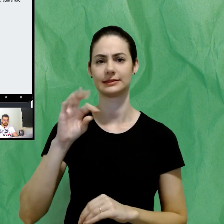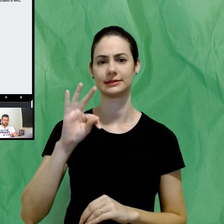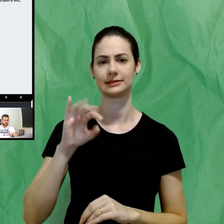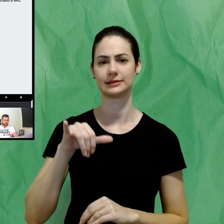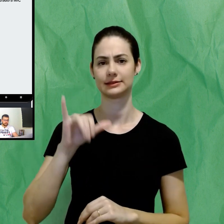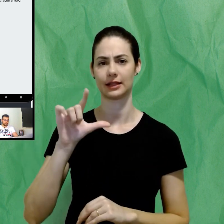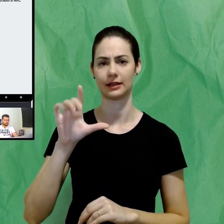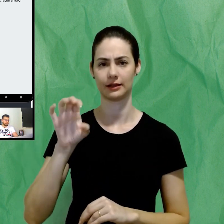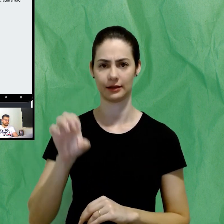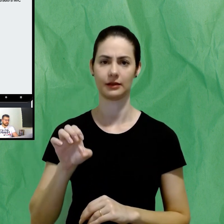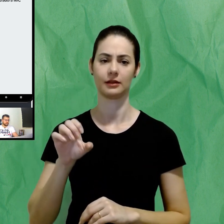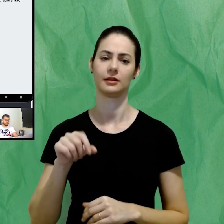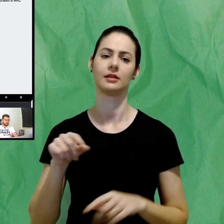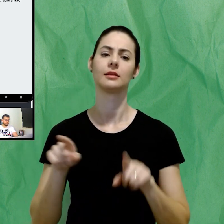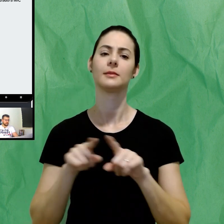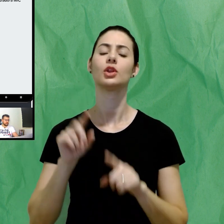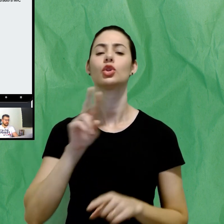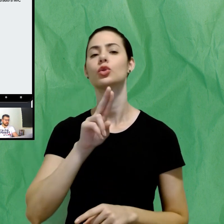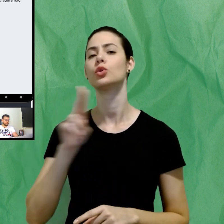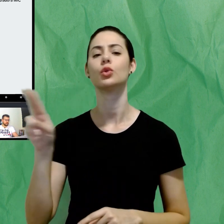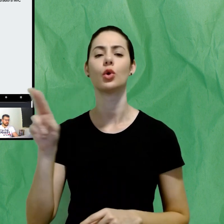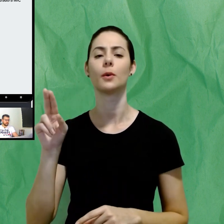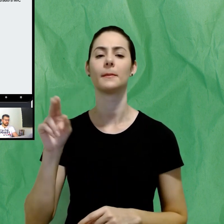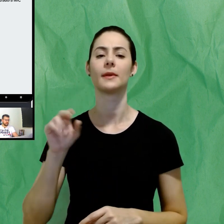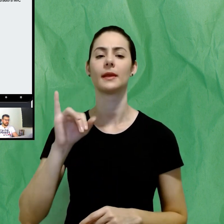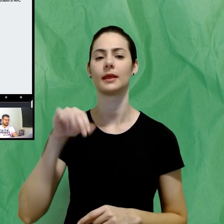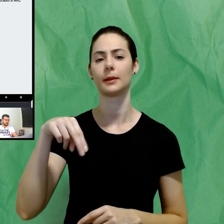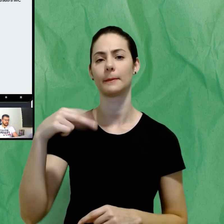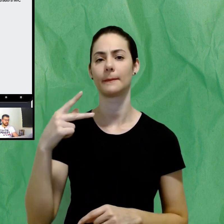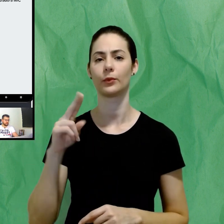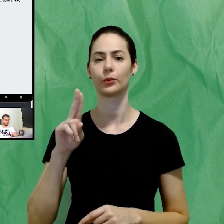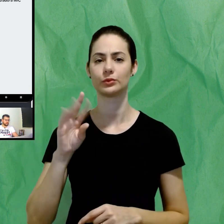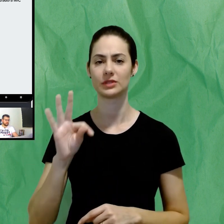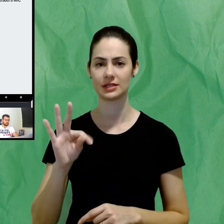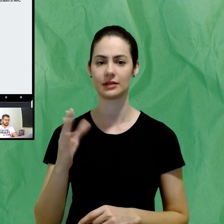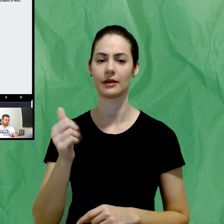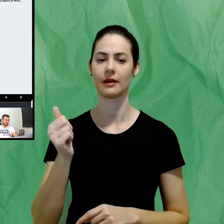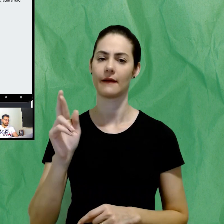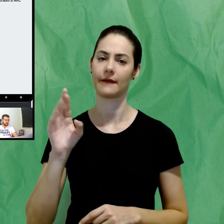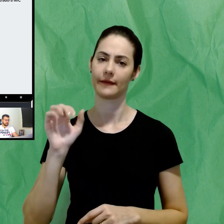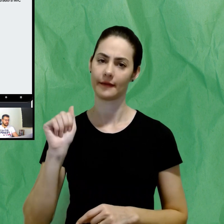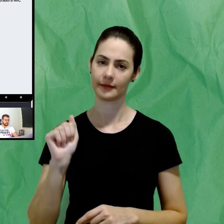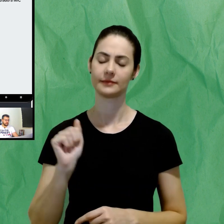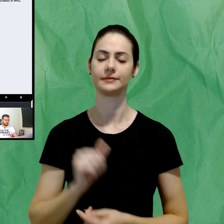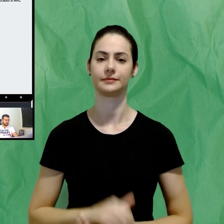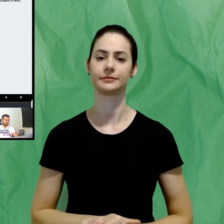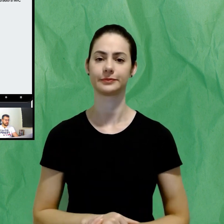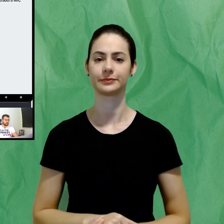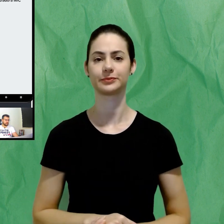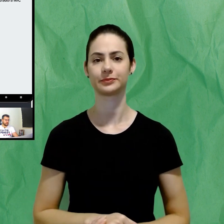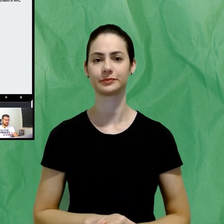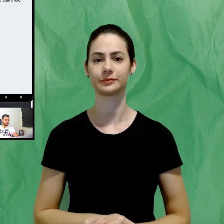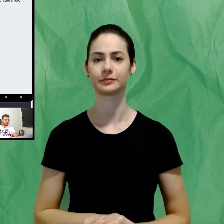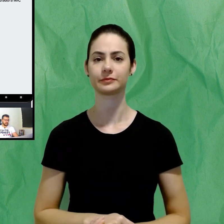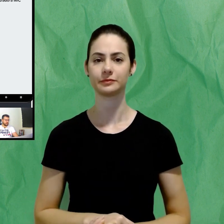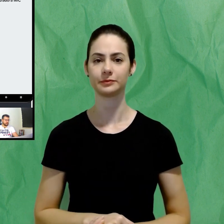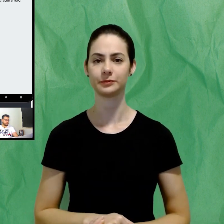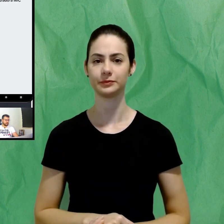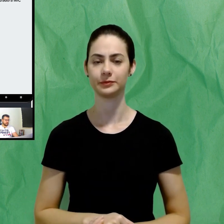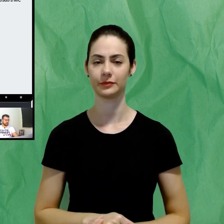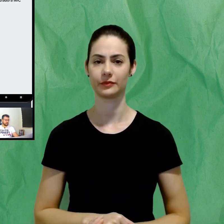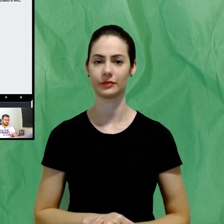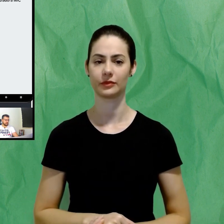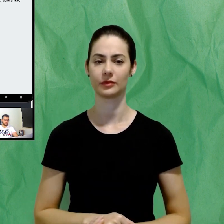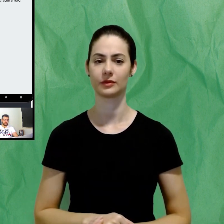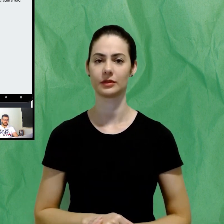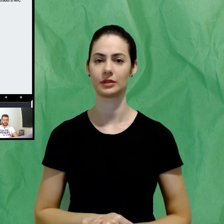o nome que eu vou dar para ele será Inputs Area. Tá? Então eu vou passar aqui toda a área aqui dos inputs